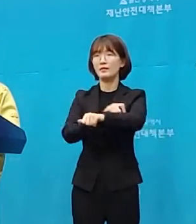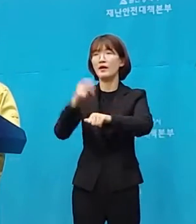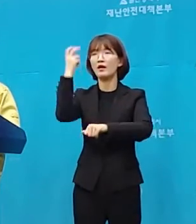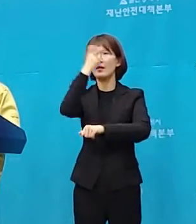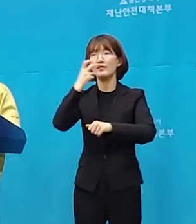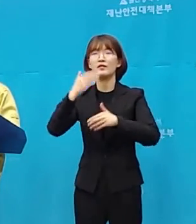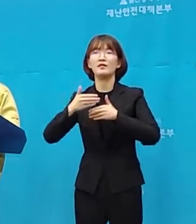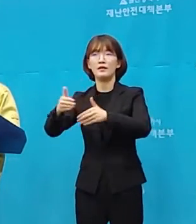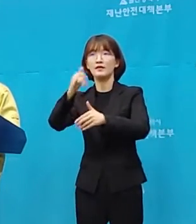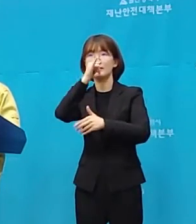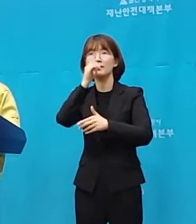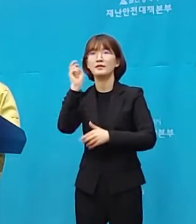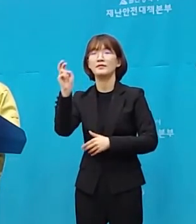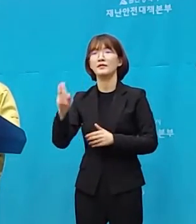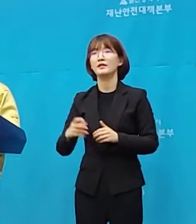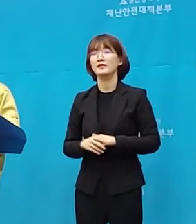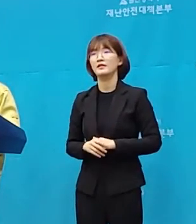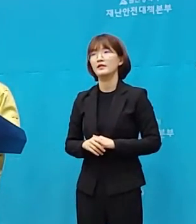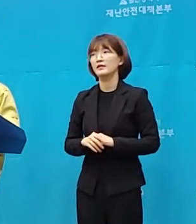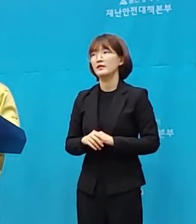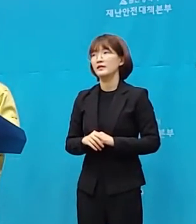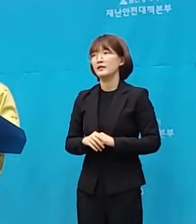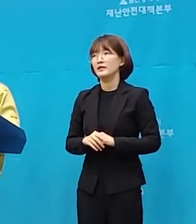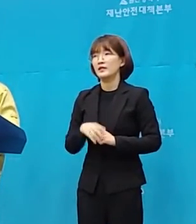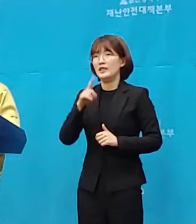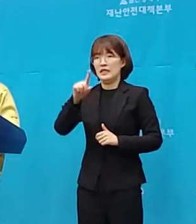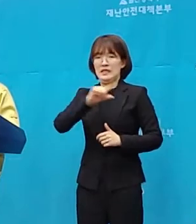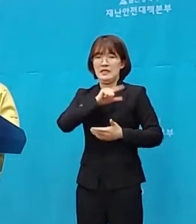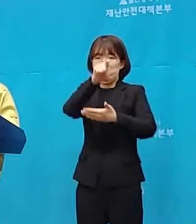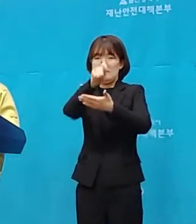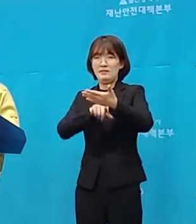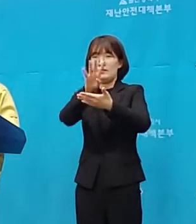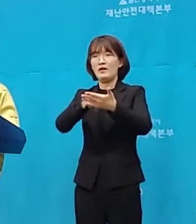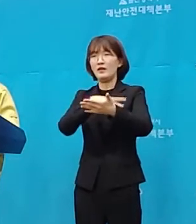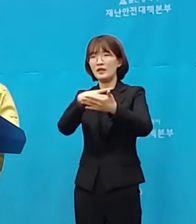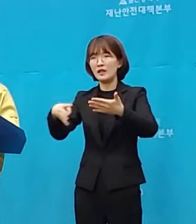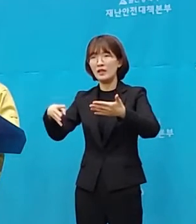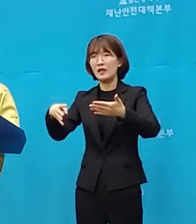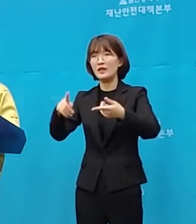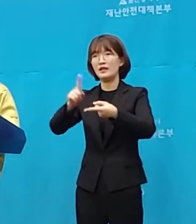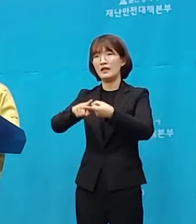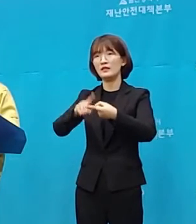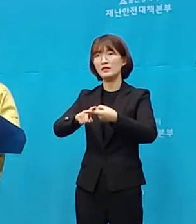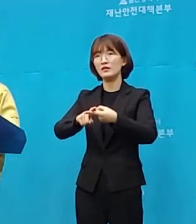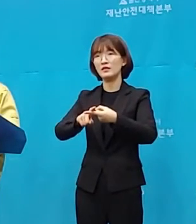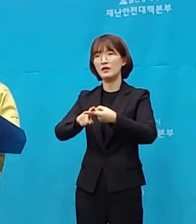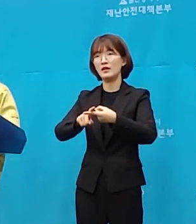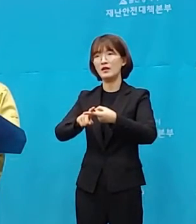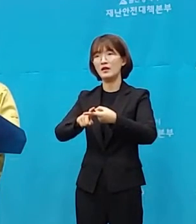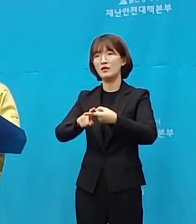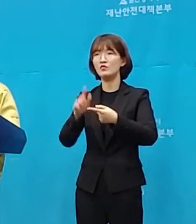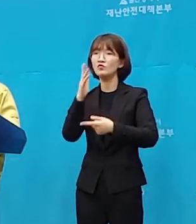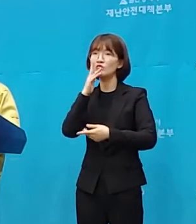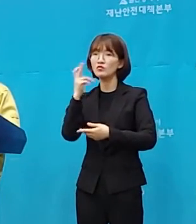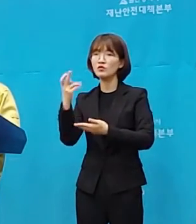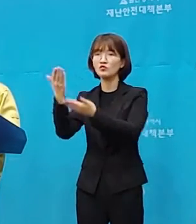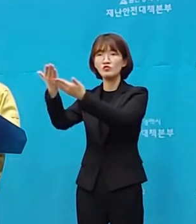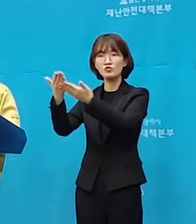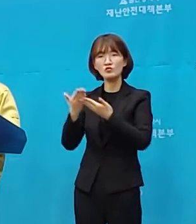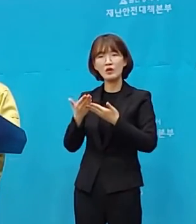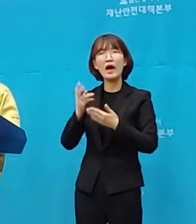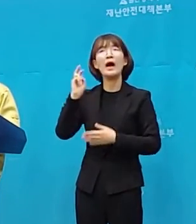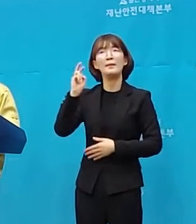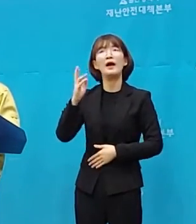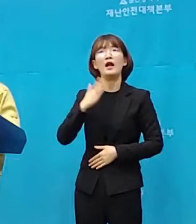마련하는 걸로 알고 있습니다. 그리고 또 그 명단을 저희 자치단체에 아마 줄 것으로 저희도